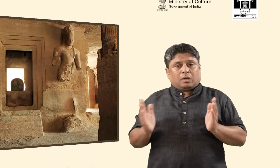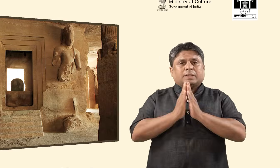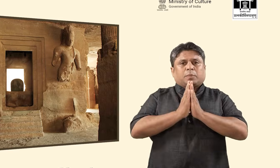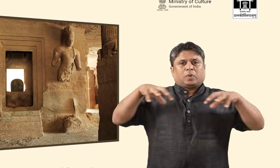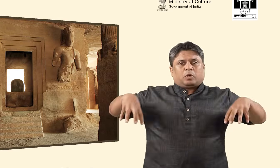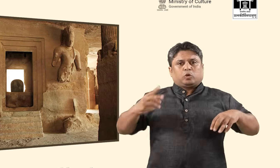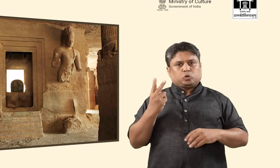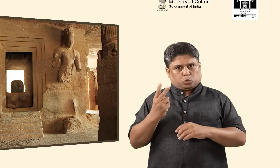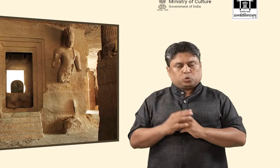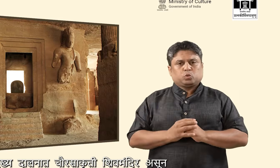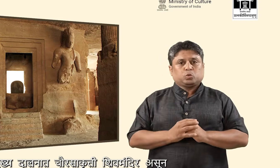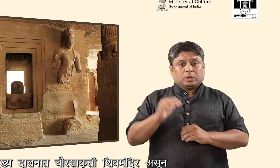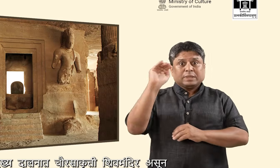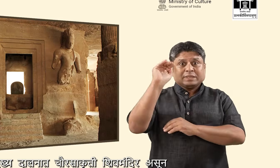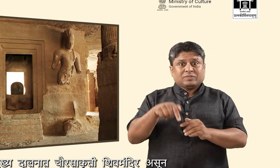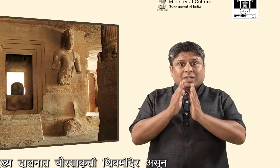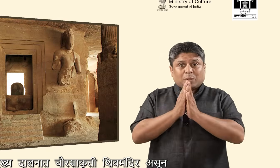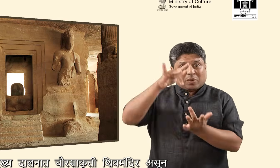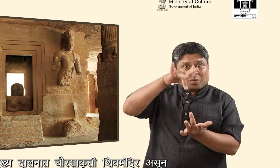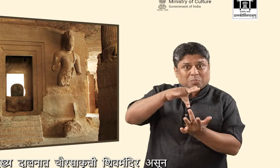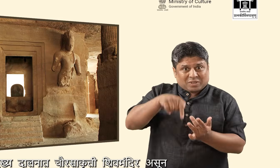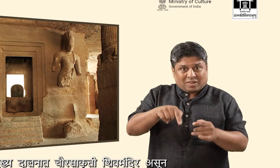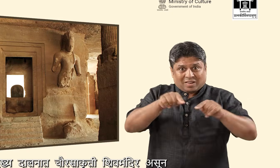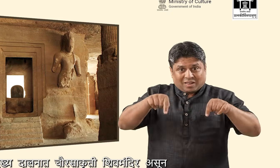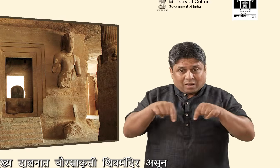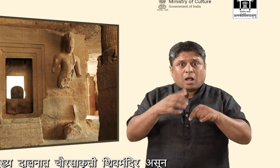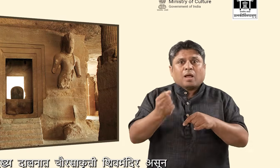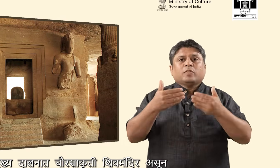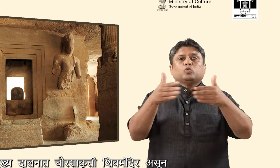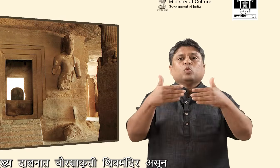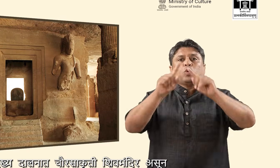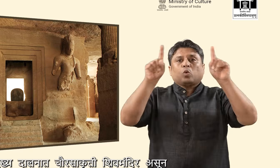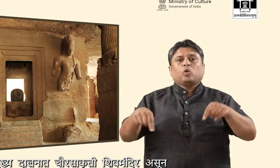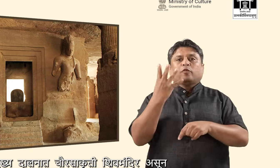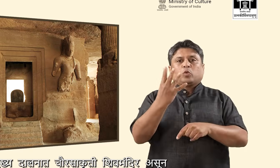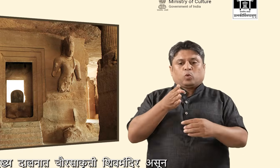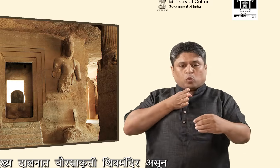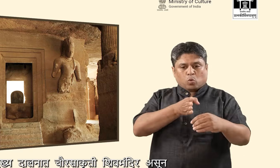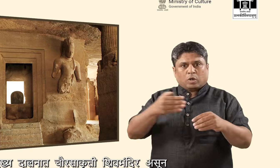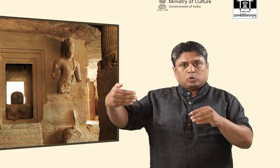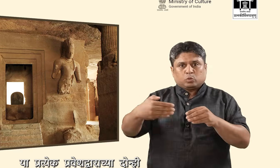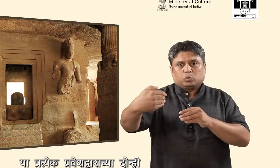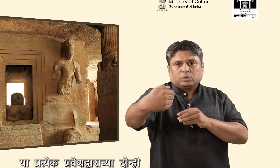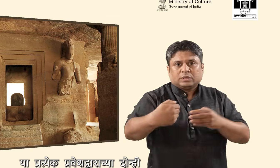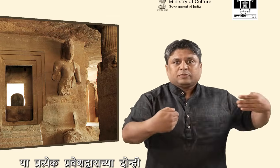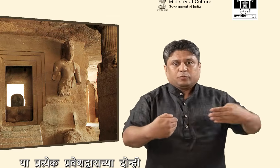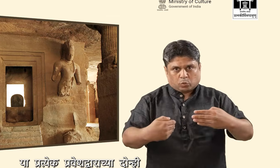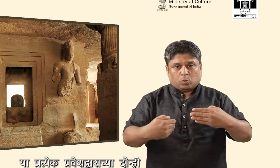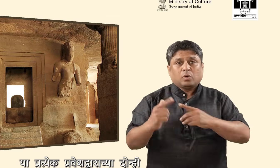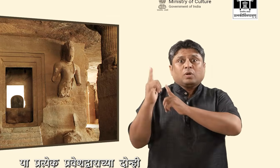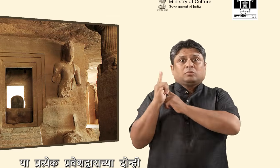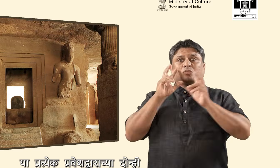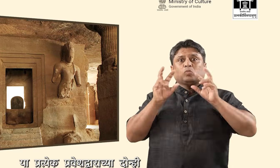2 मंदिरे आहेत. मुख्य दालनात चौरसाकृती शिवमंदिर असून त्याला 4 प्रवेशद्वार आहेत. या